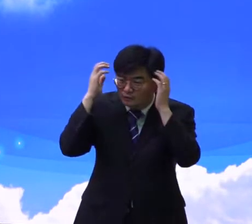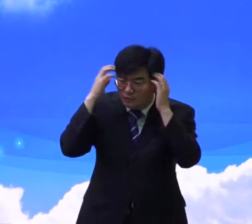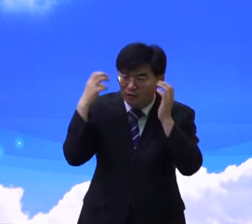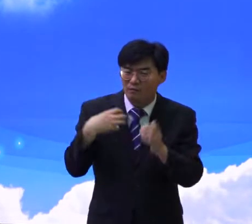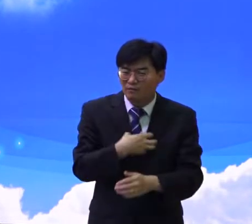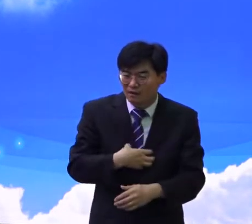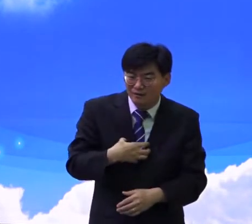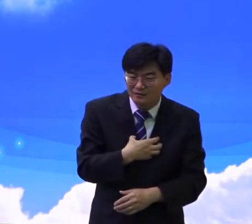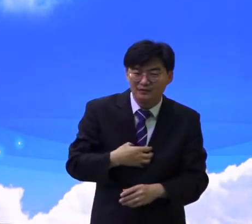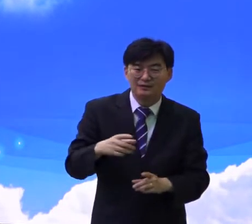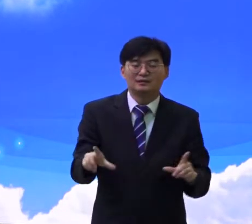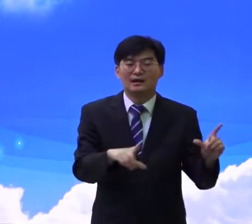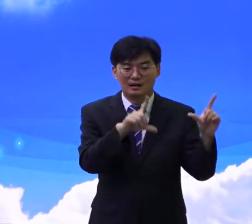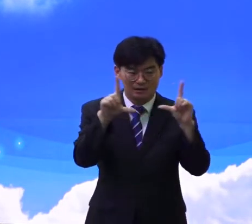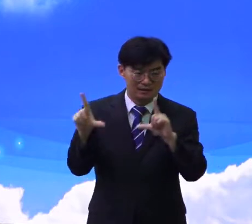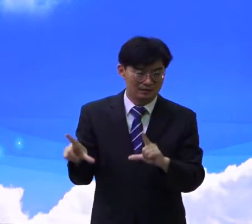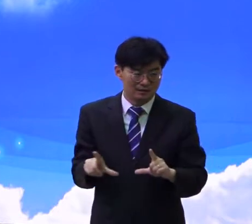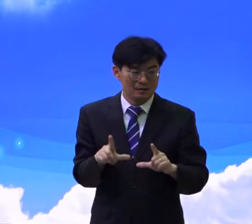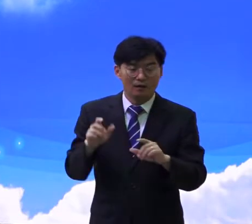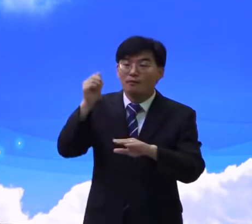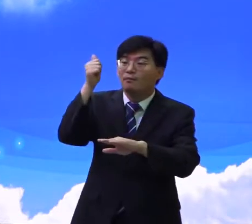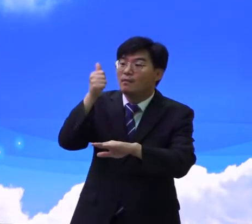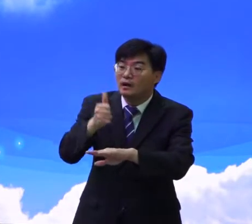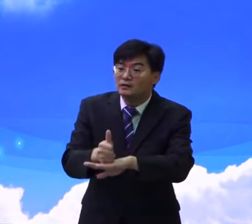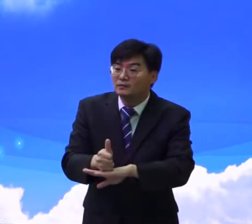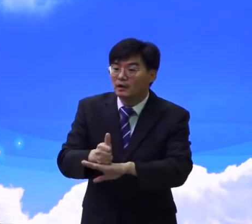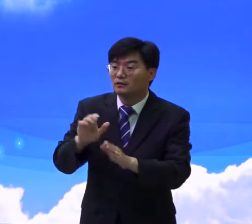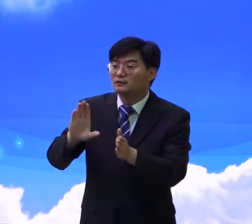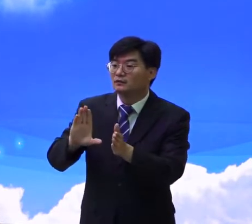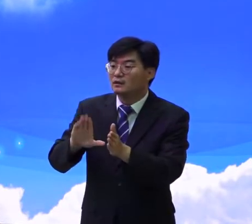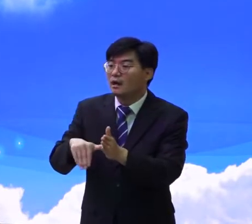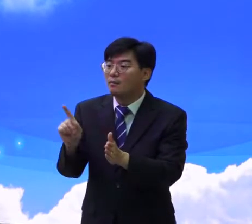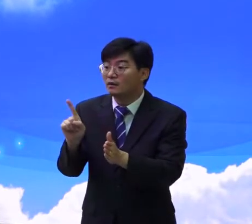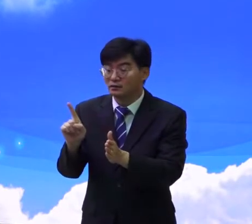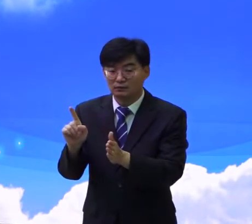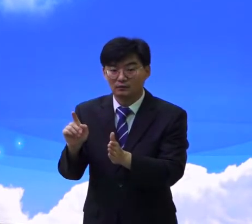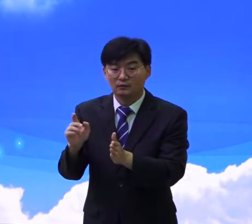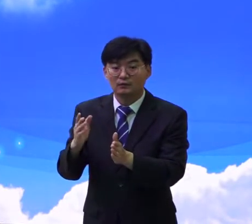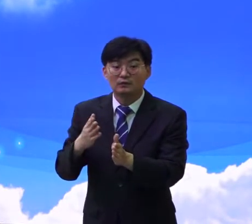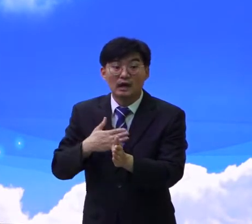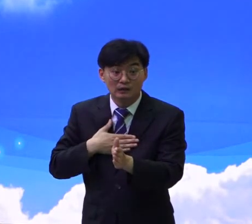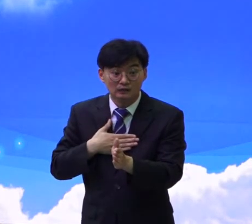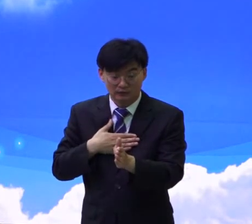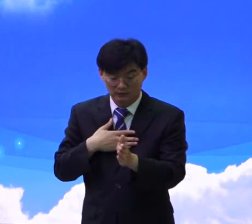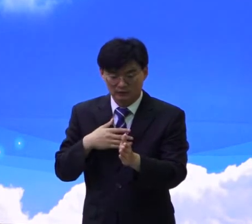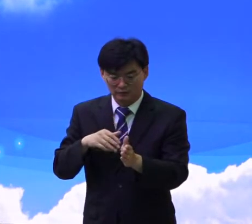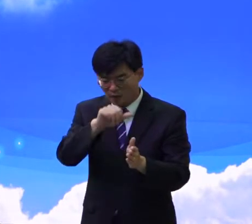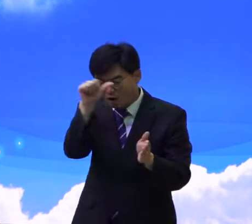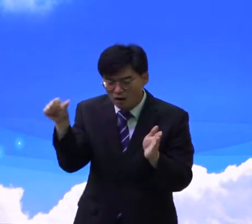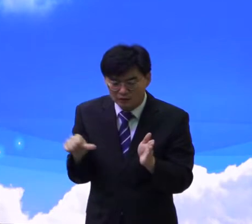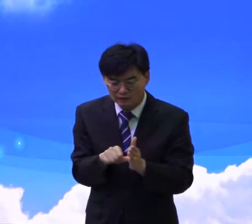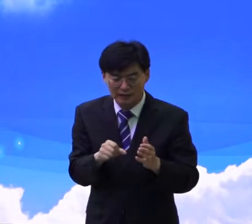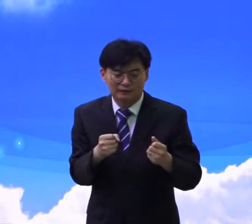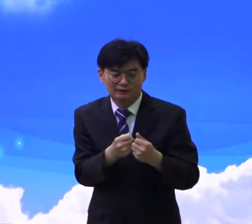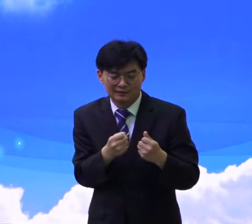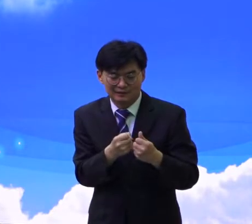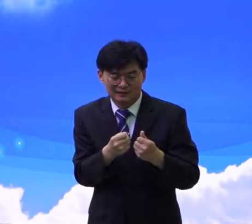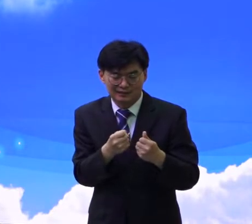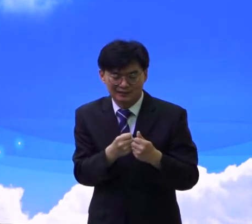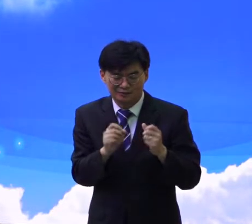고백했습니다. 디모데후서 4장 7절과 8절 말씀인데요. 나는 선한 싸움을 싸우고